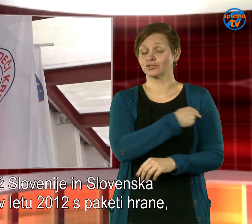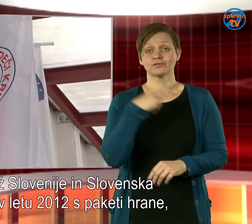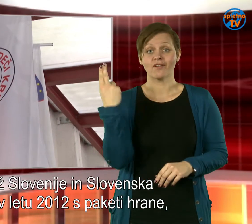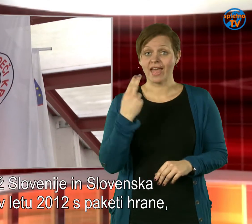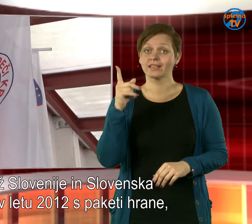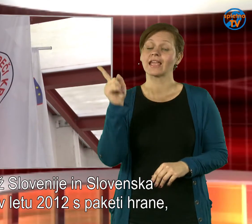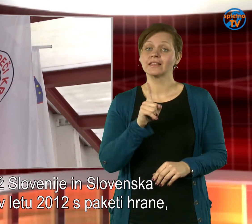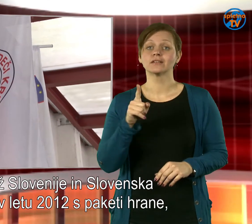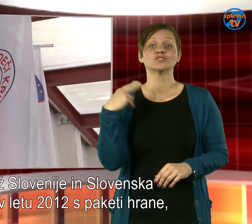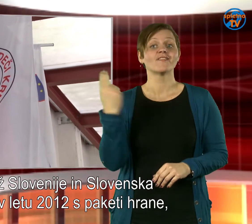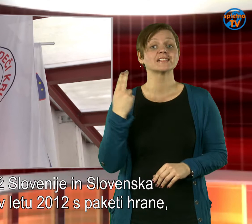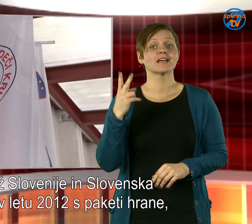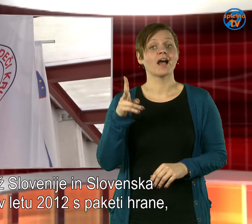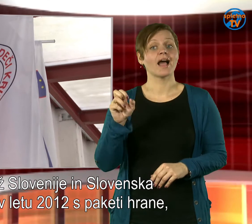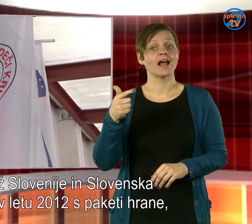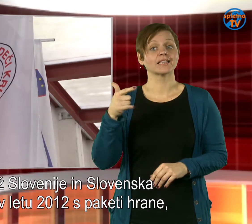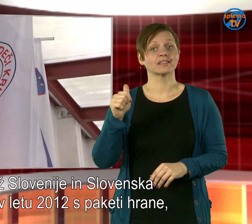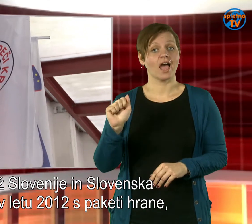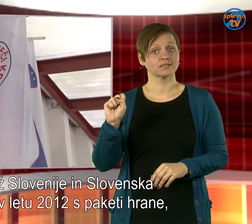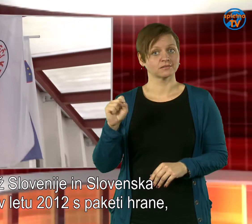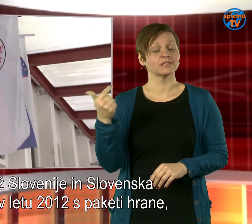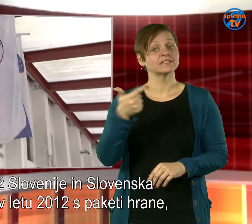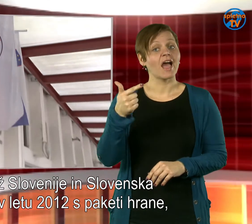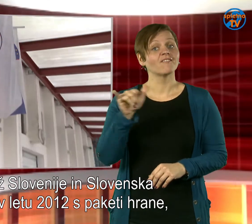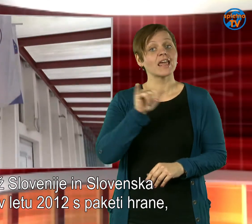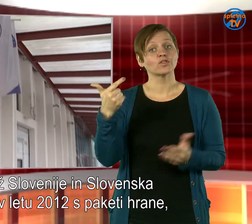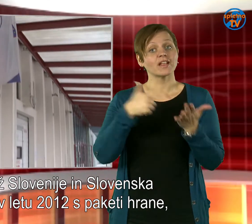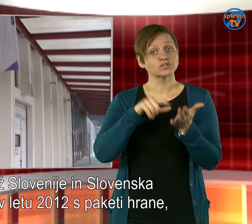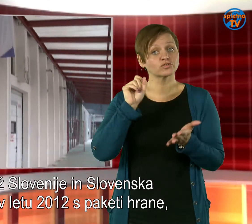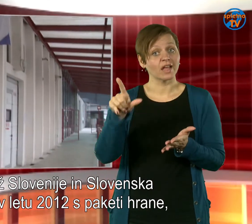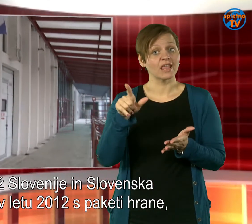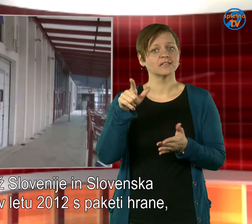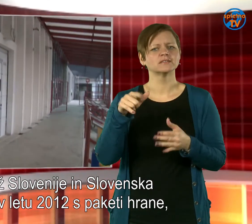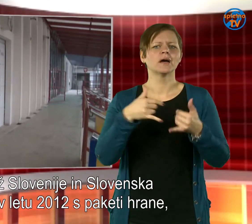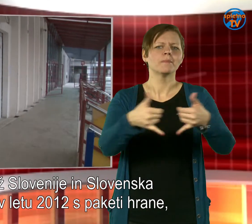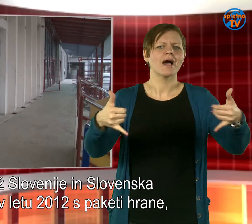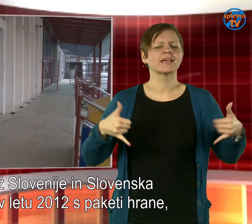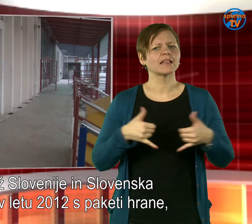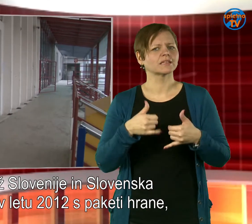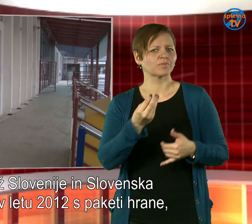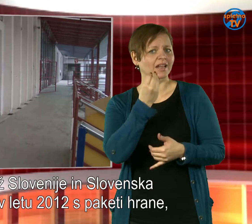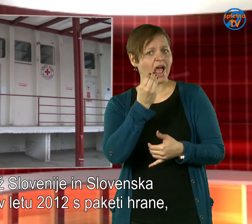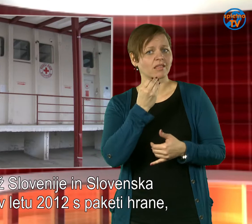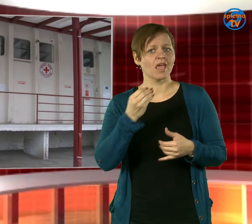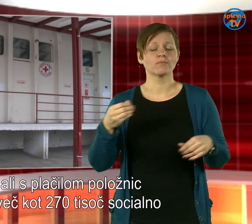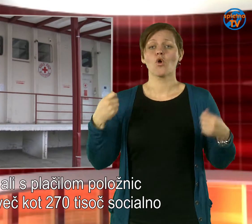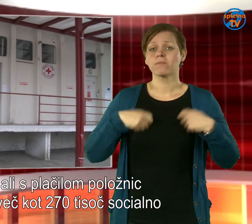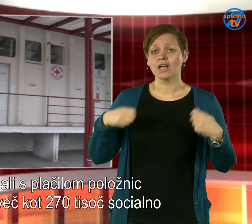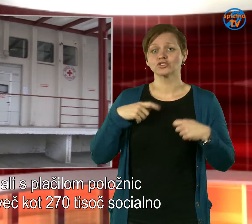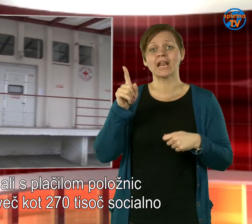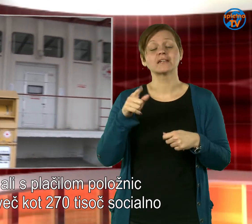Rdeči križ Slovenije in Slovenska Karitas sta v letu 2012 s paketi hrane, oblačili ali izplačilom